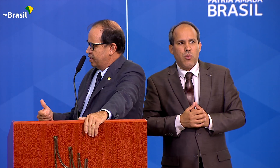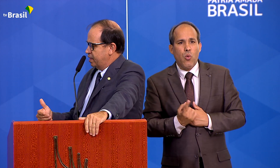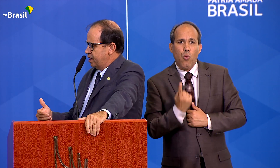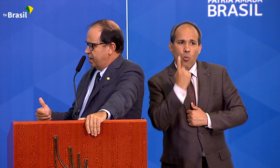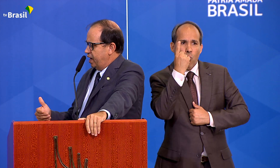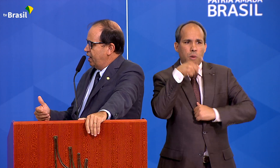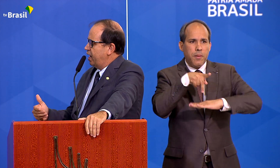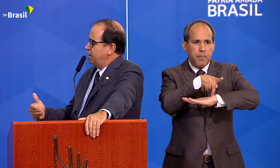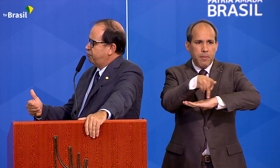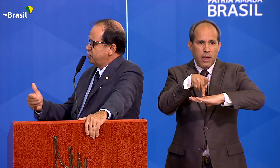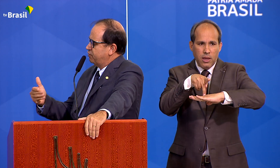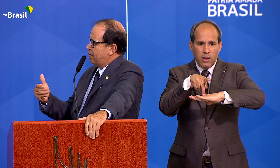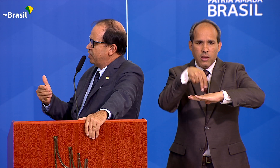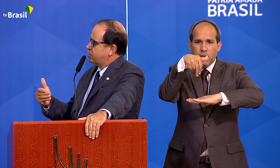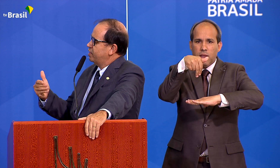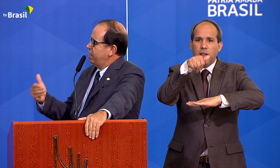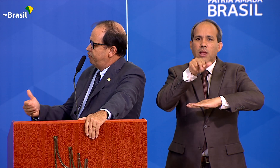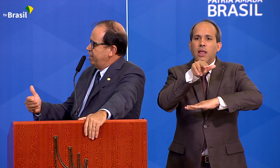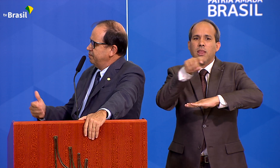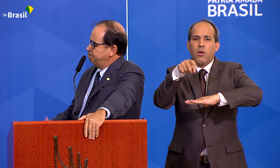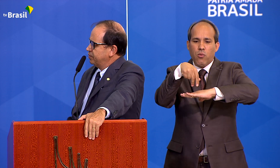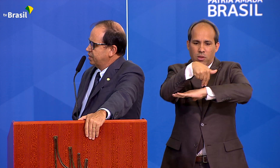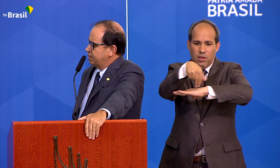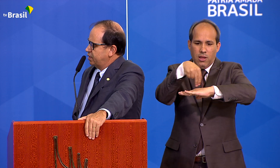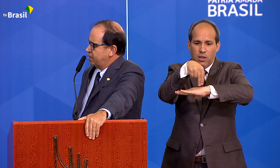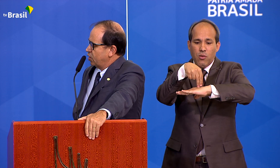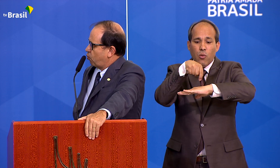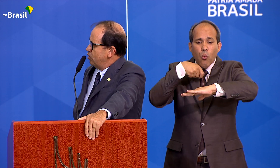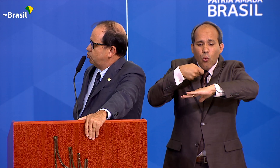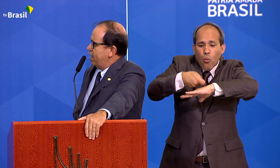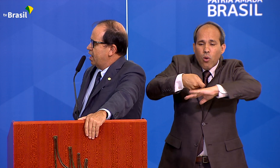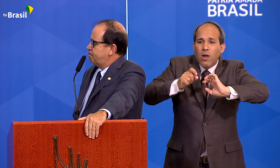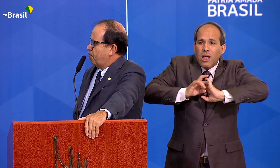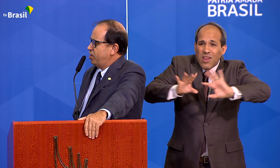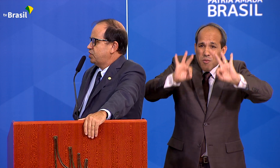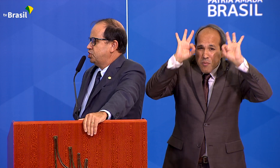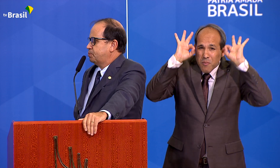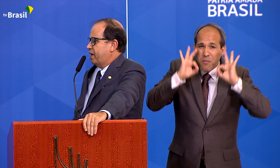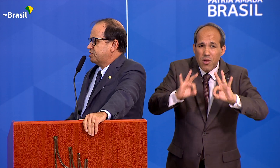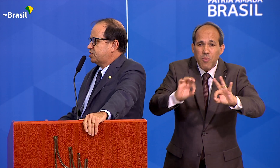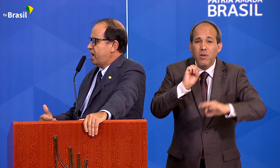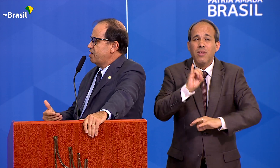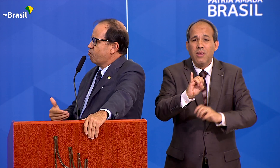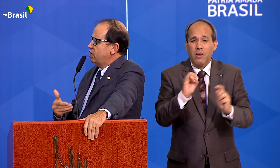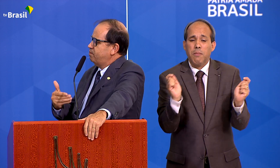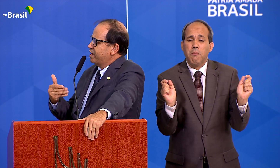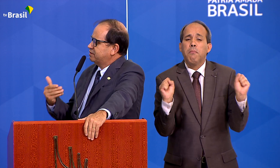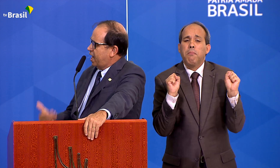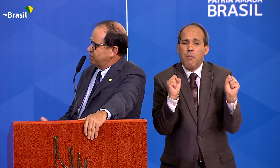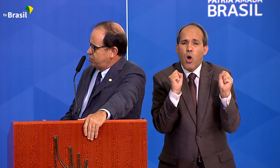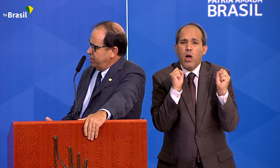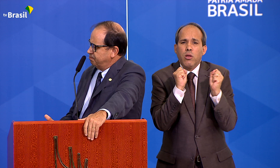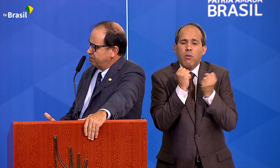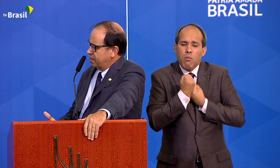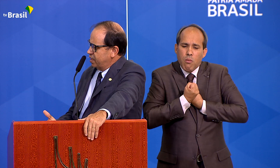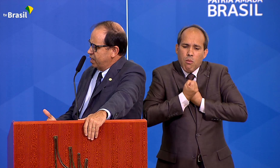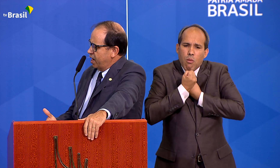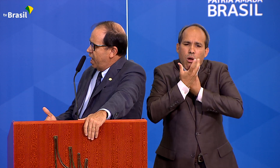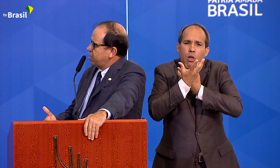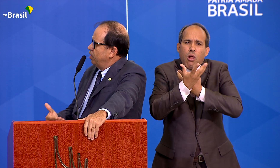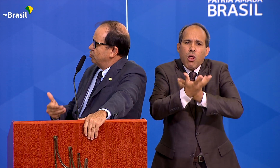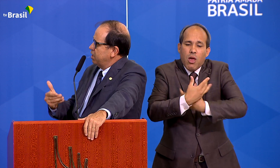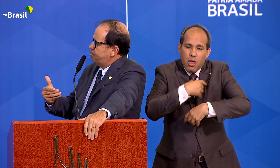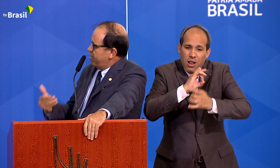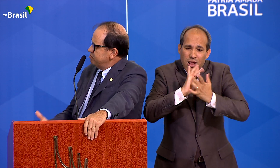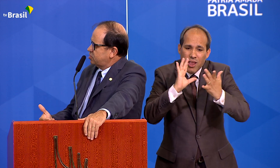nação ela efetivamente livre quando ela pode expressar com Liberdade